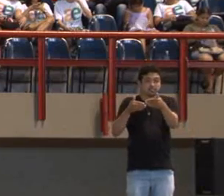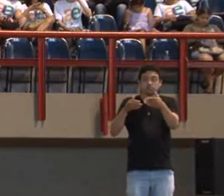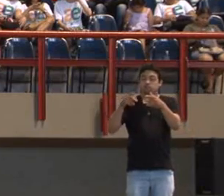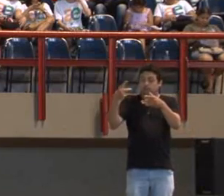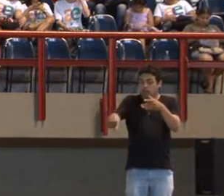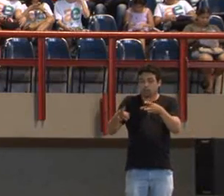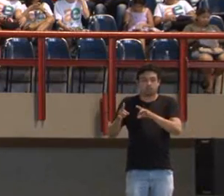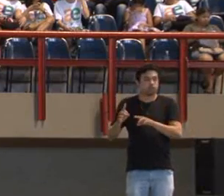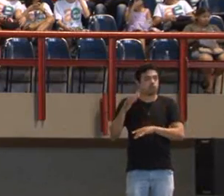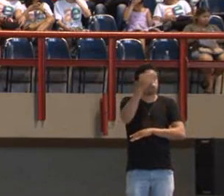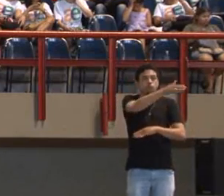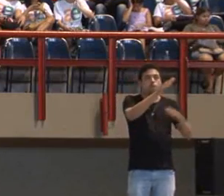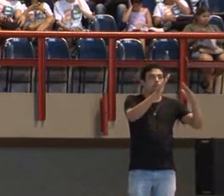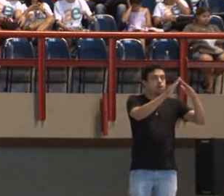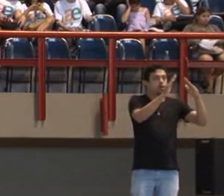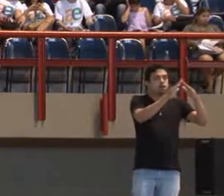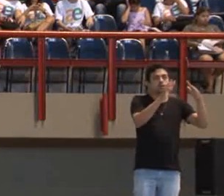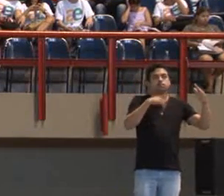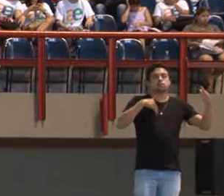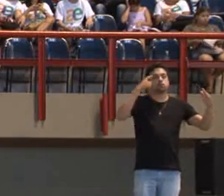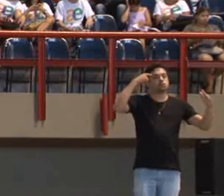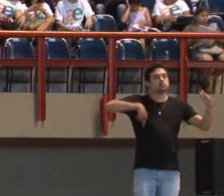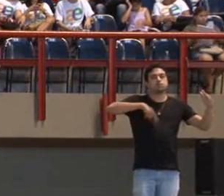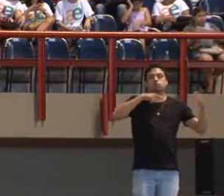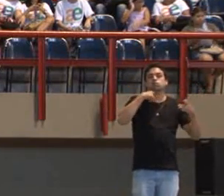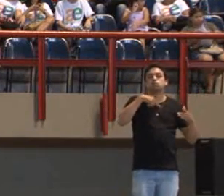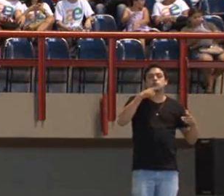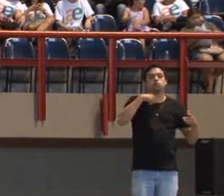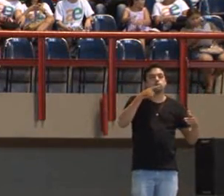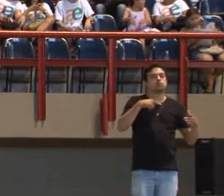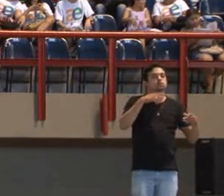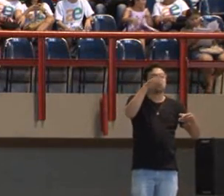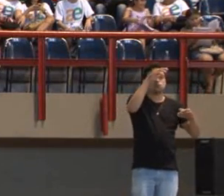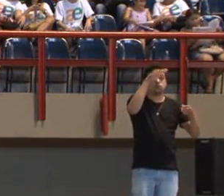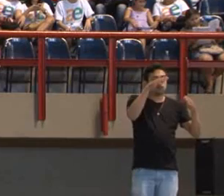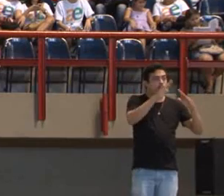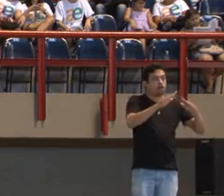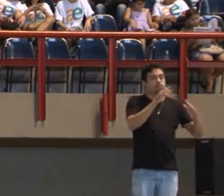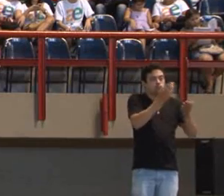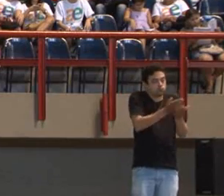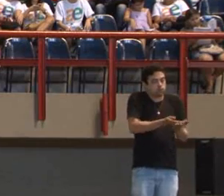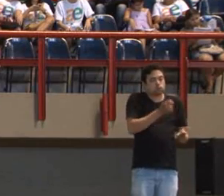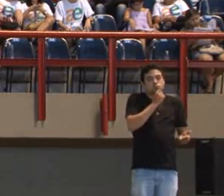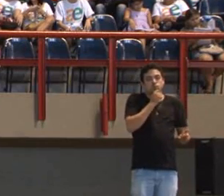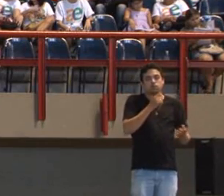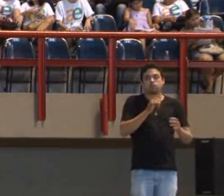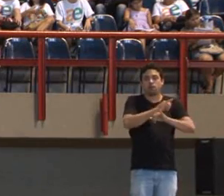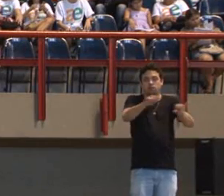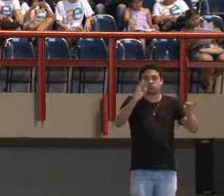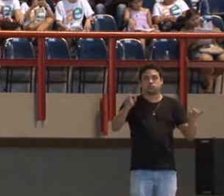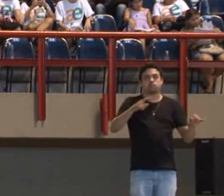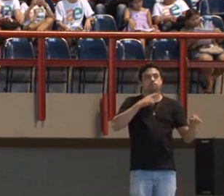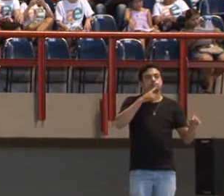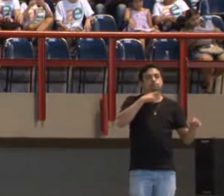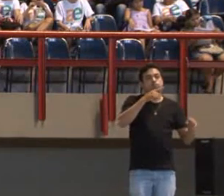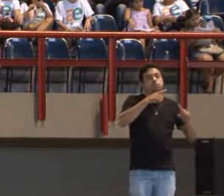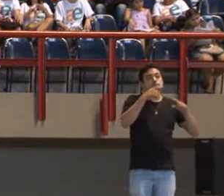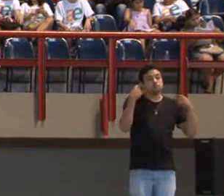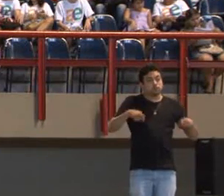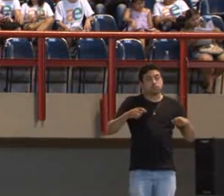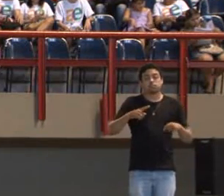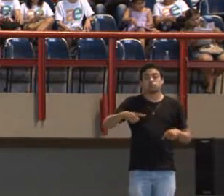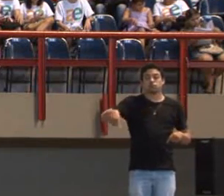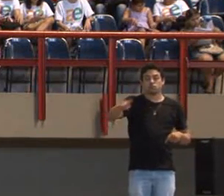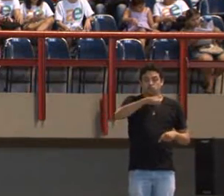no material, porque eu já sei que eu não vou conseguir. Se o seu plano é esse, eu vou logo lhe dizer, não funciona. É